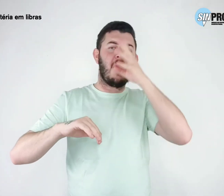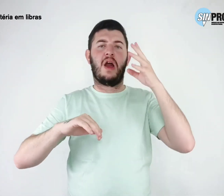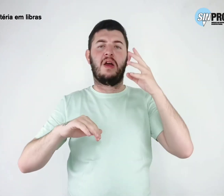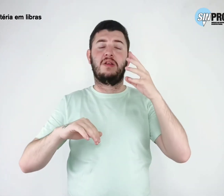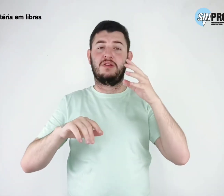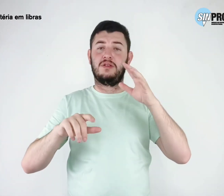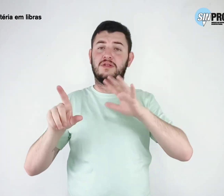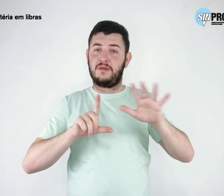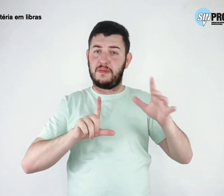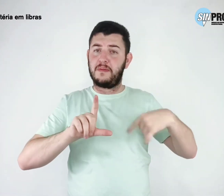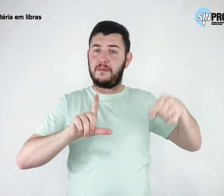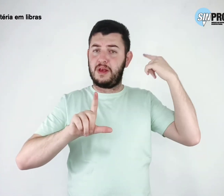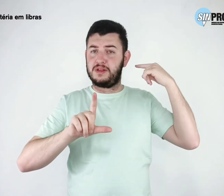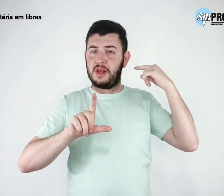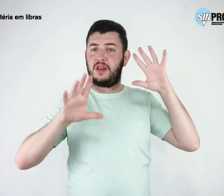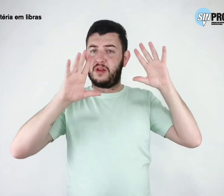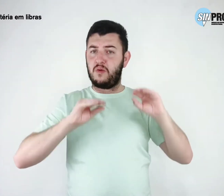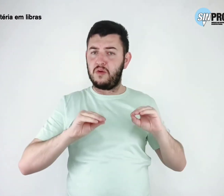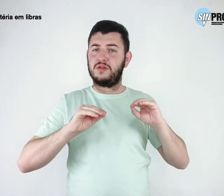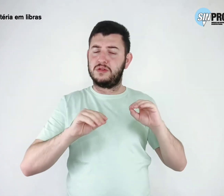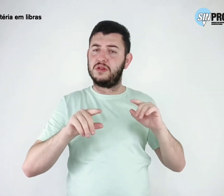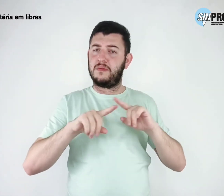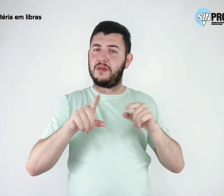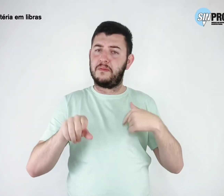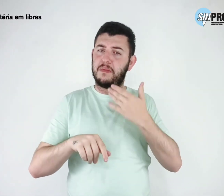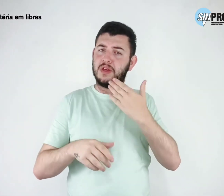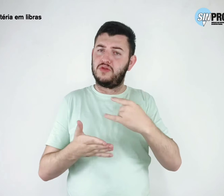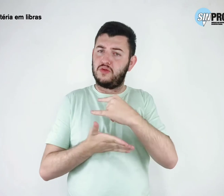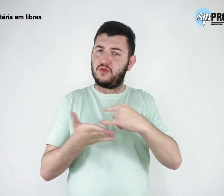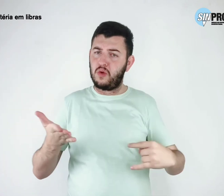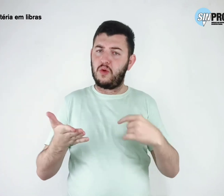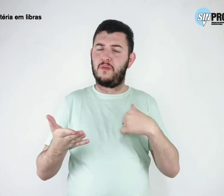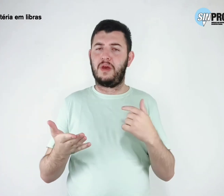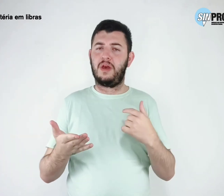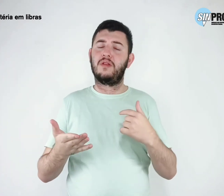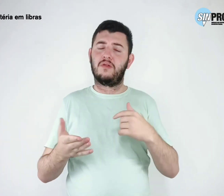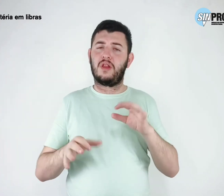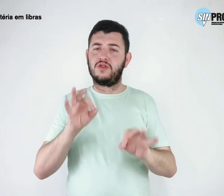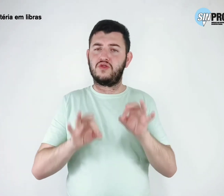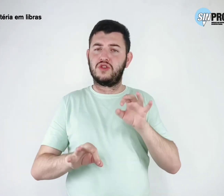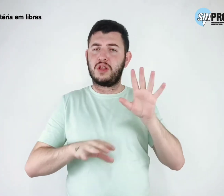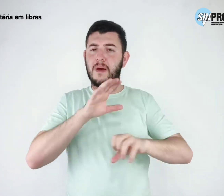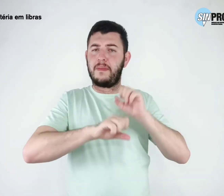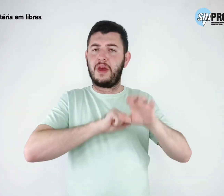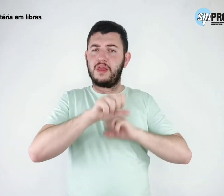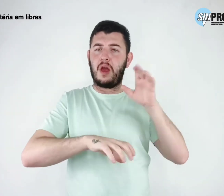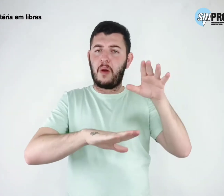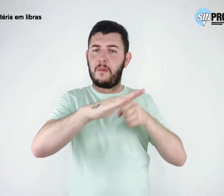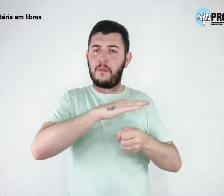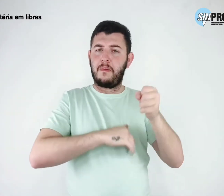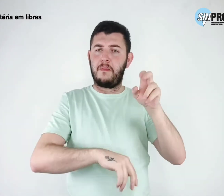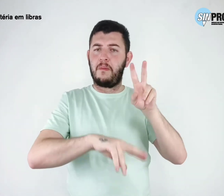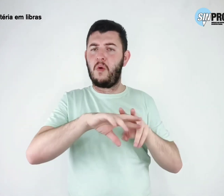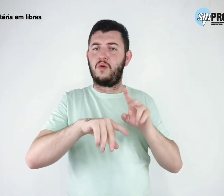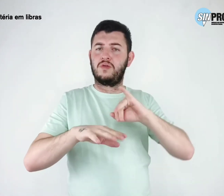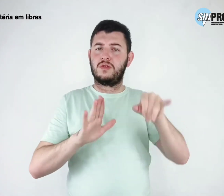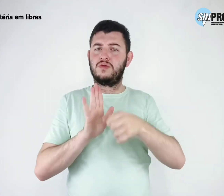semana passada e pediu o mandado de busca e apreensão da justiça que justificasse aquela